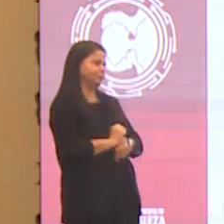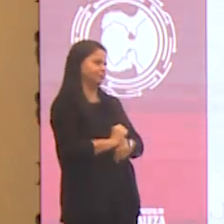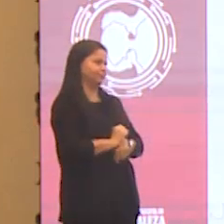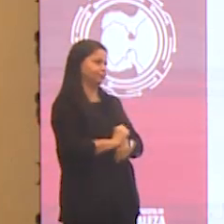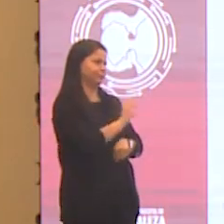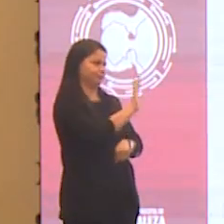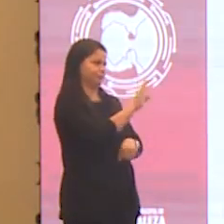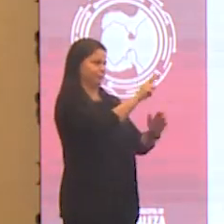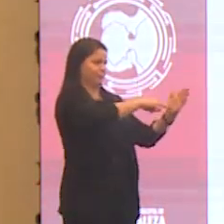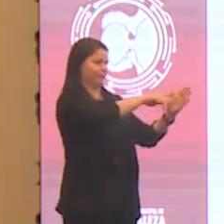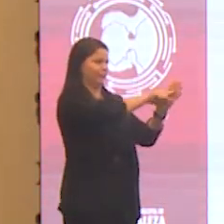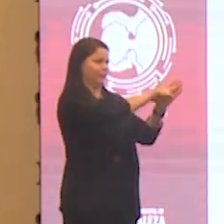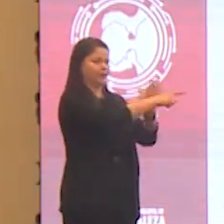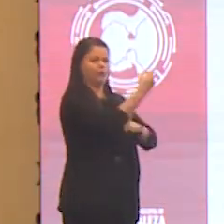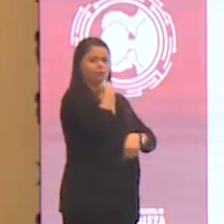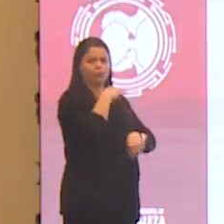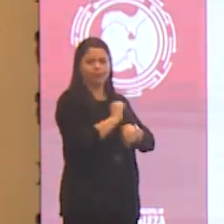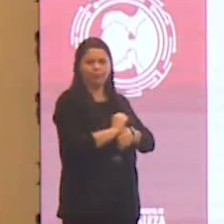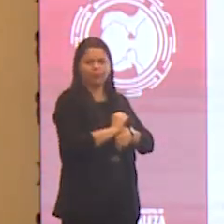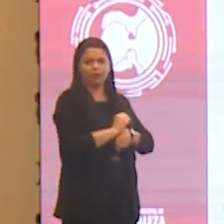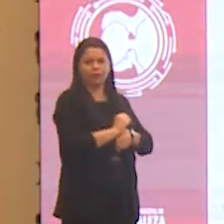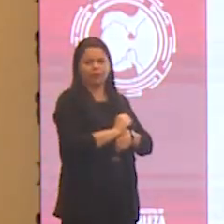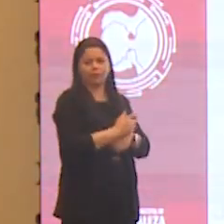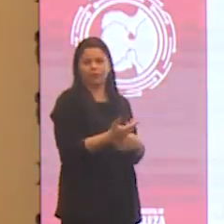consultar o jurídico.